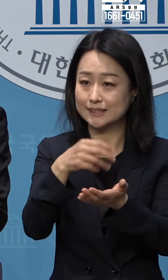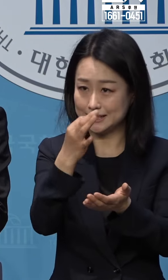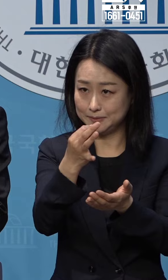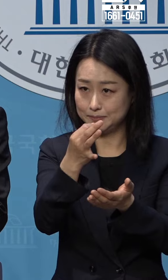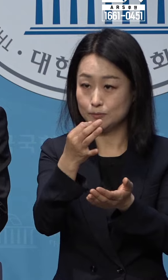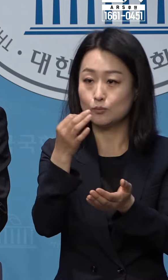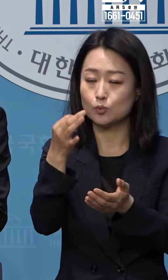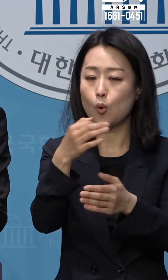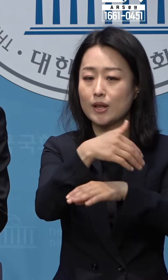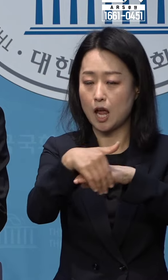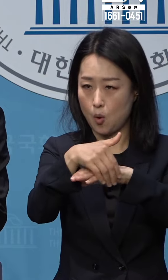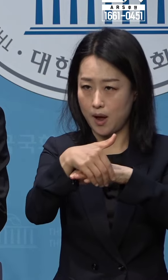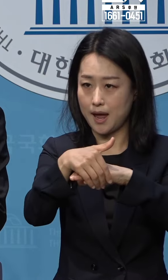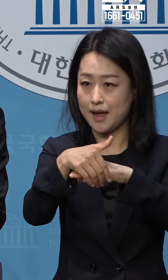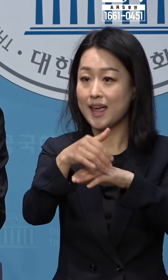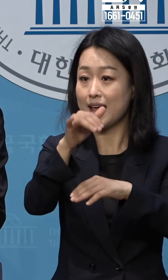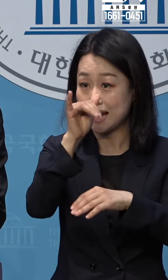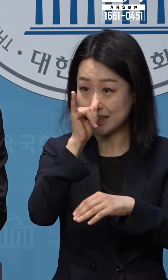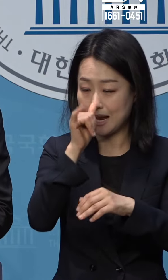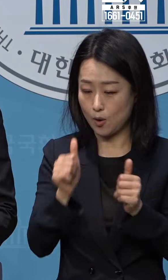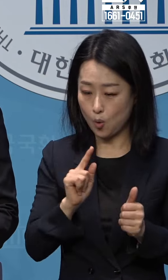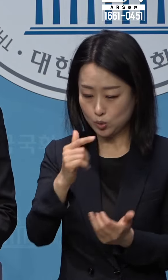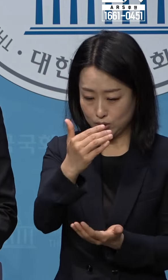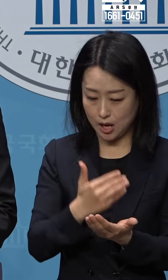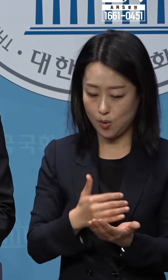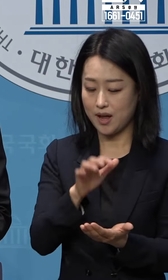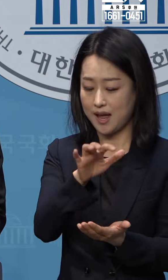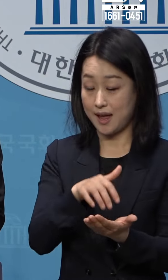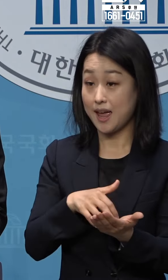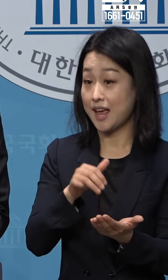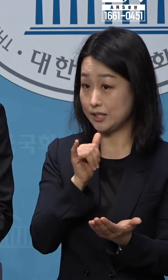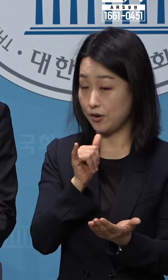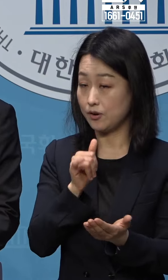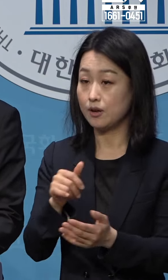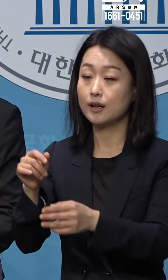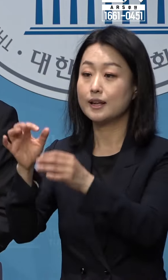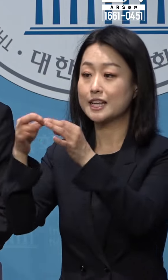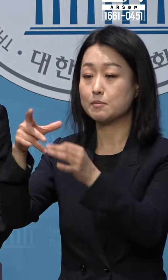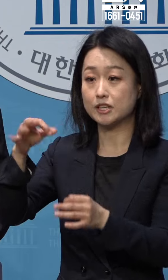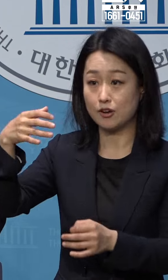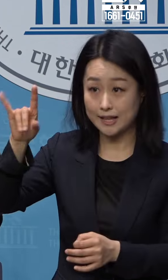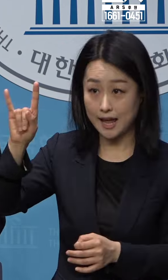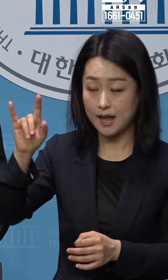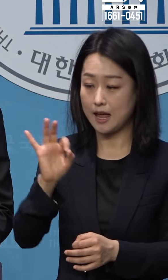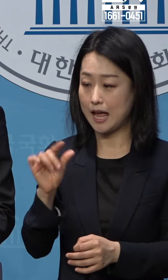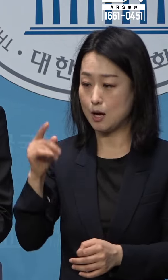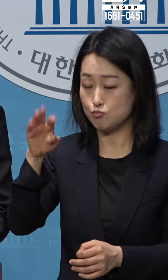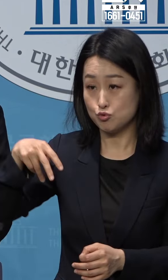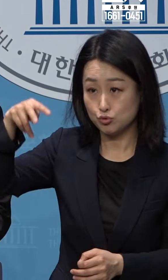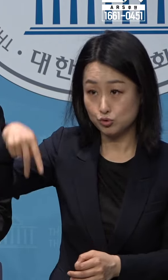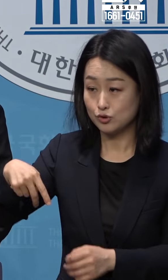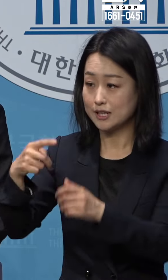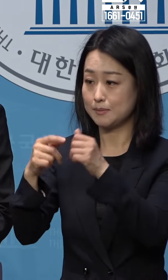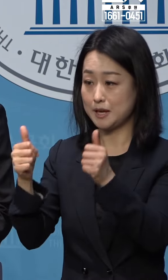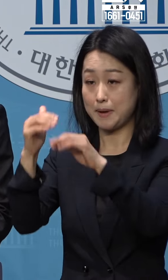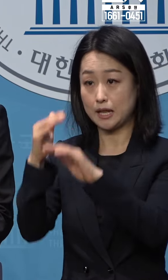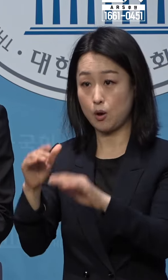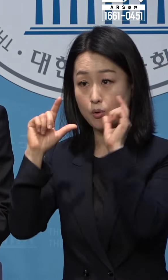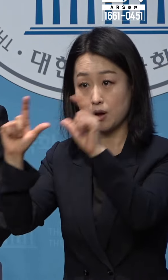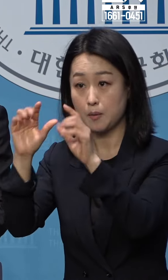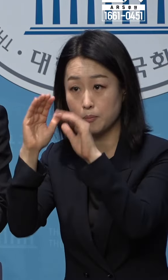지급하기로 계획하였다고 기재되어 있습니다 김성태 공소장 안부수 일신 판결문에 의하면